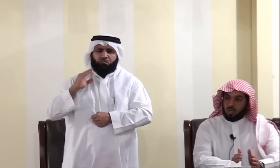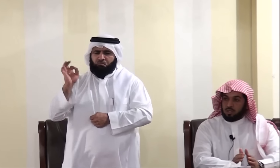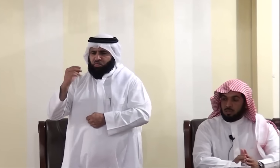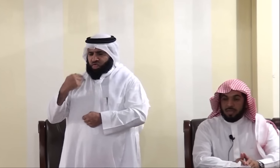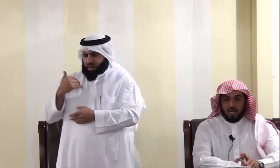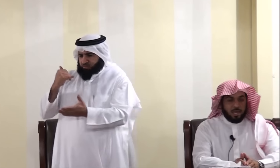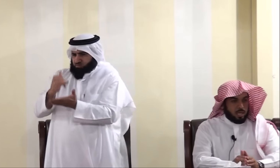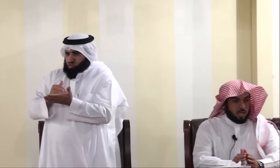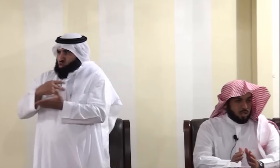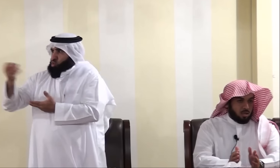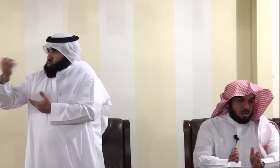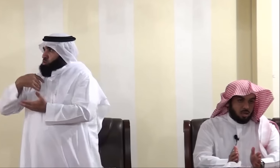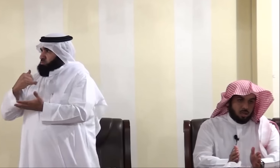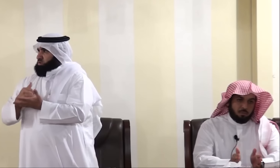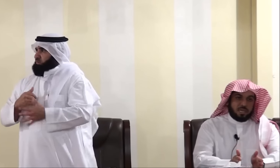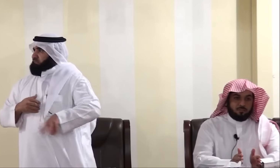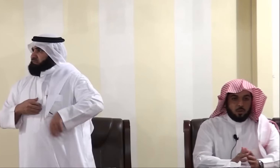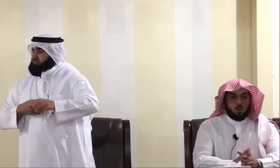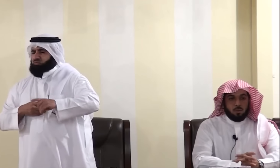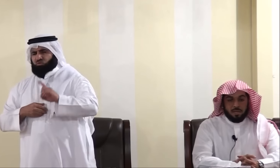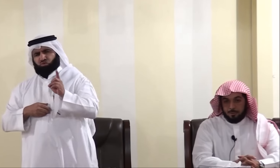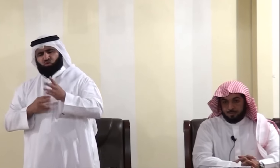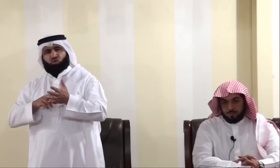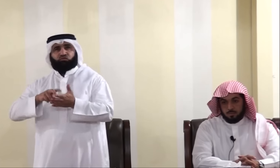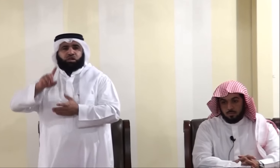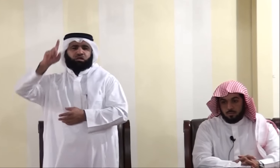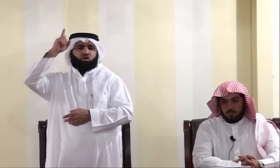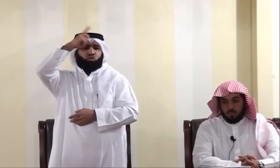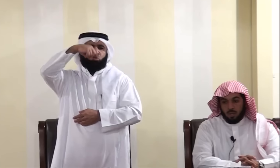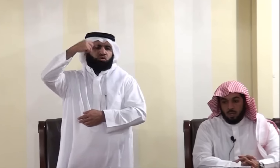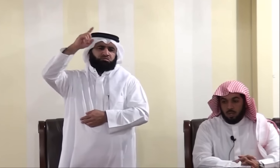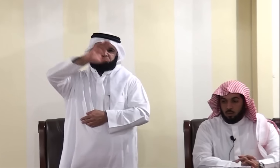أن يقدمها على ما يفنى وهو المال.